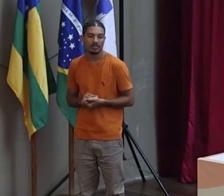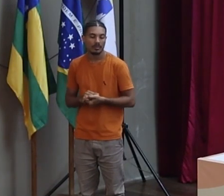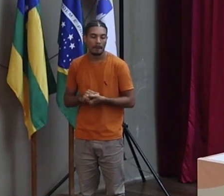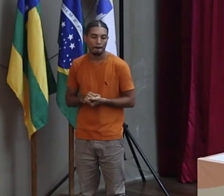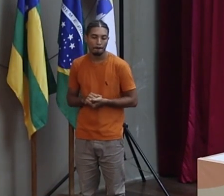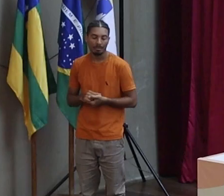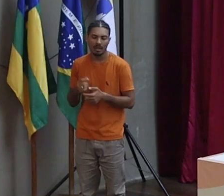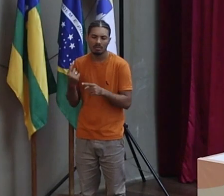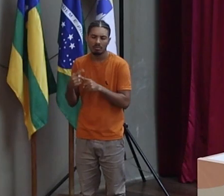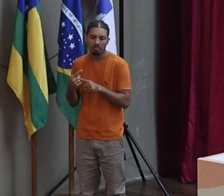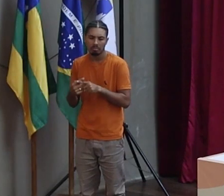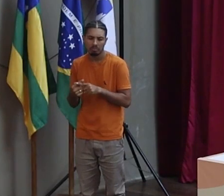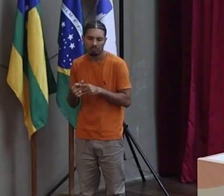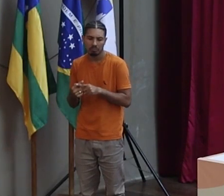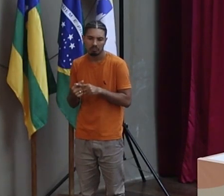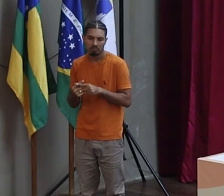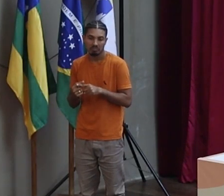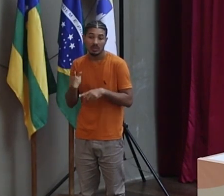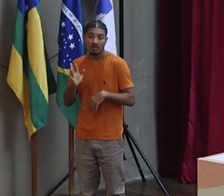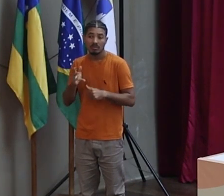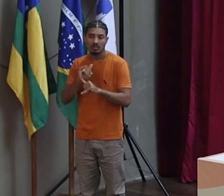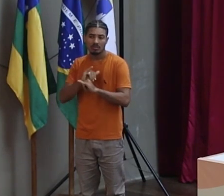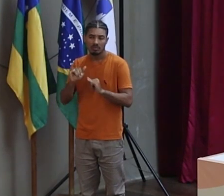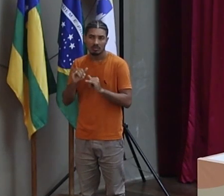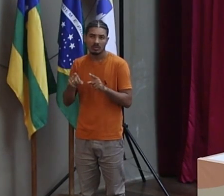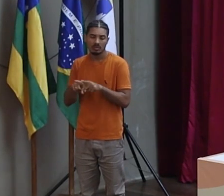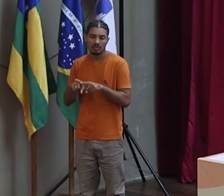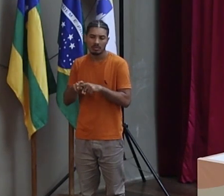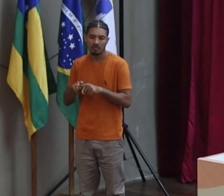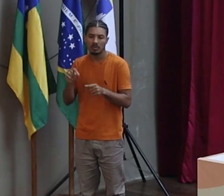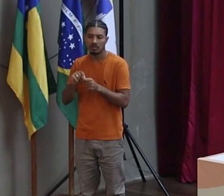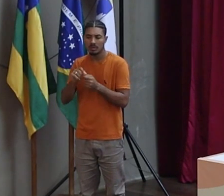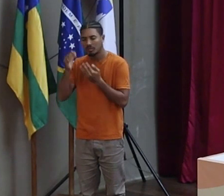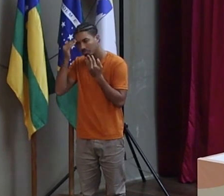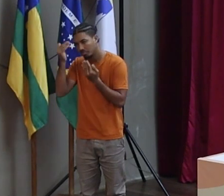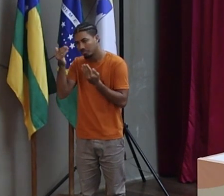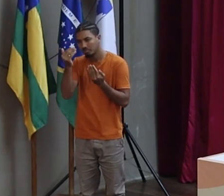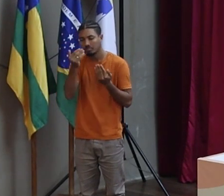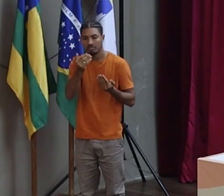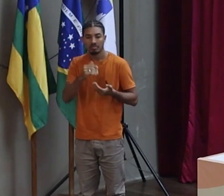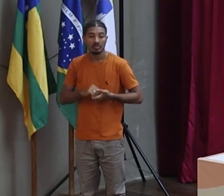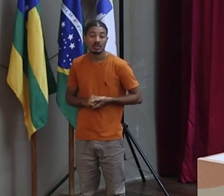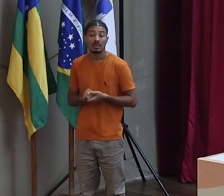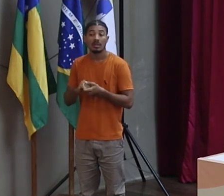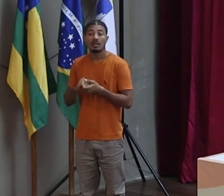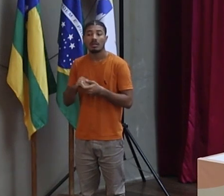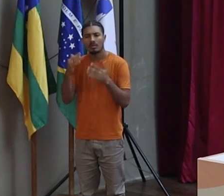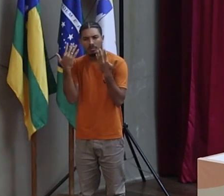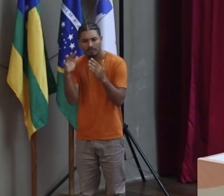E porque eu já disse também, quando eu fiz os meus agradecimentos, eu